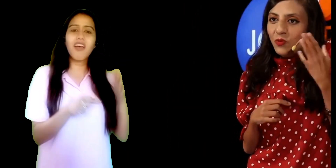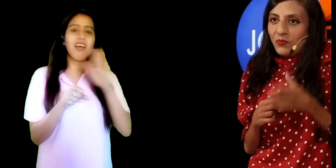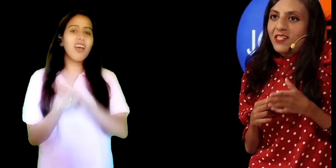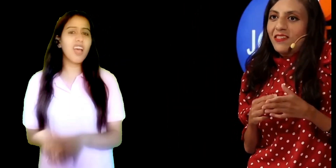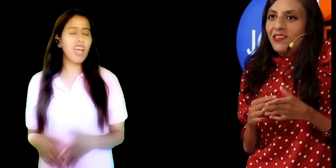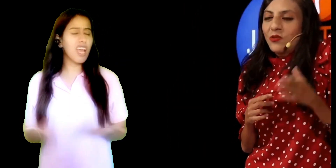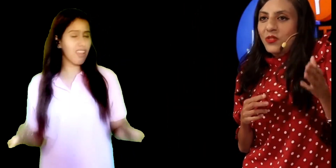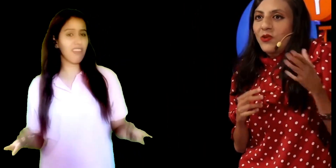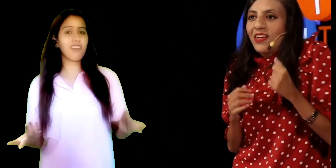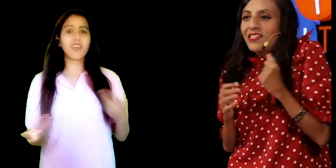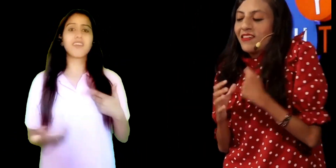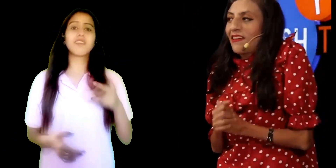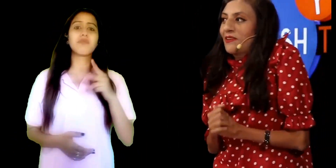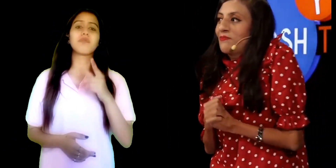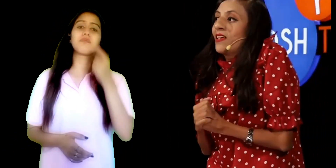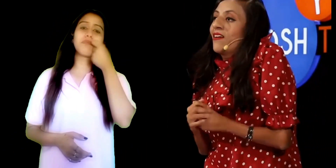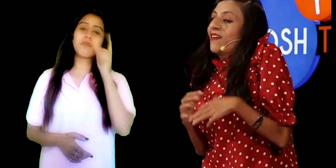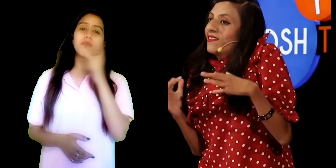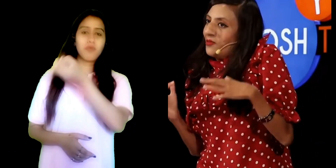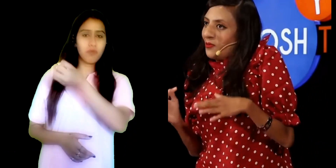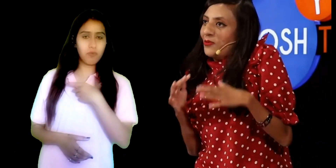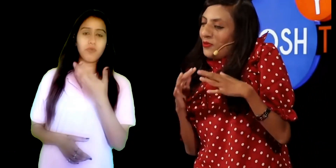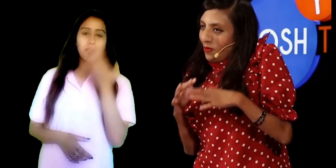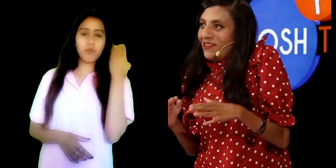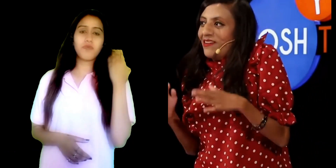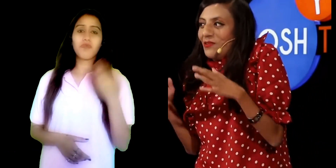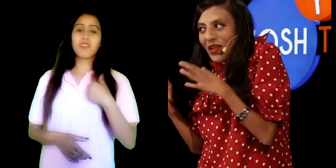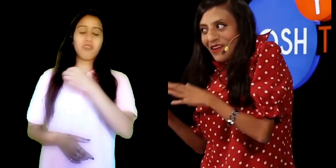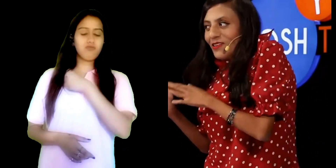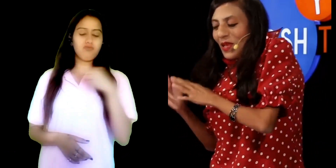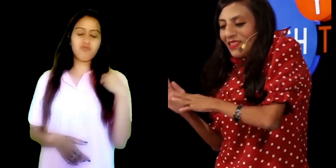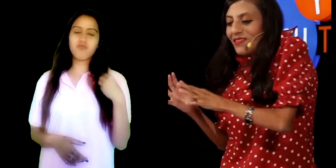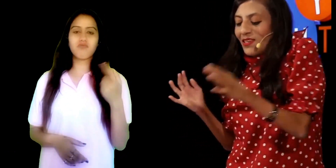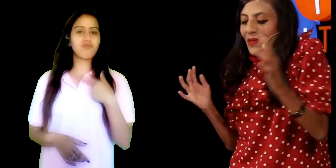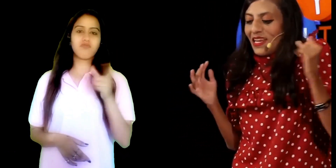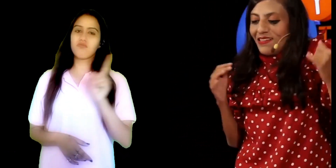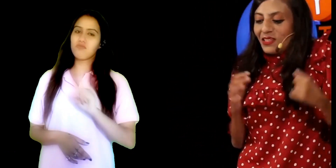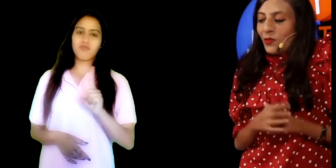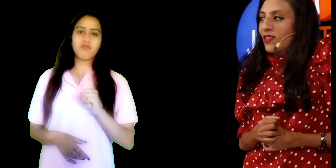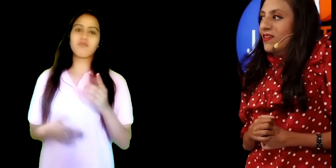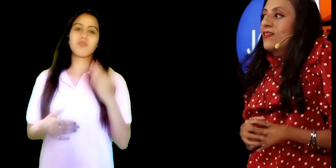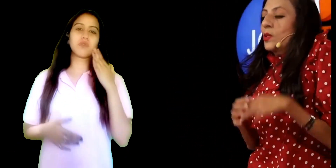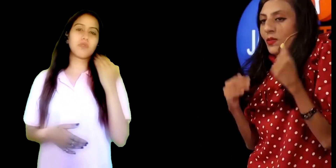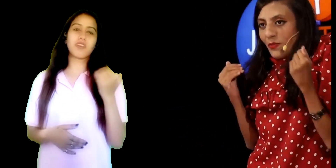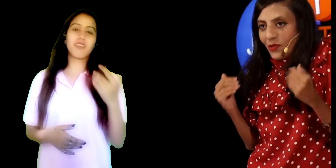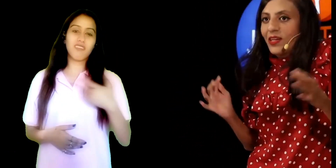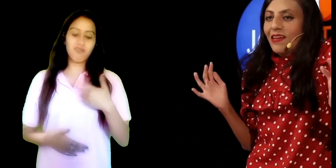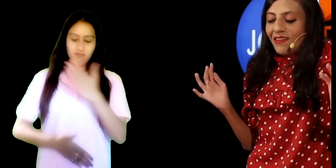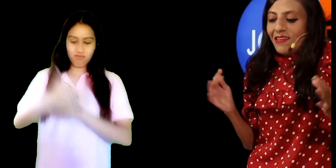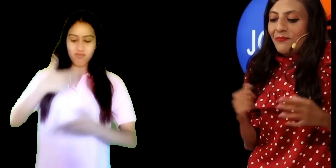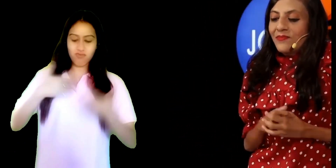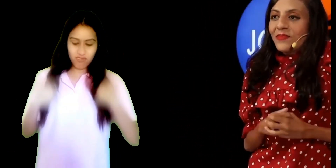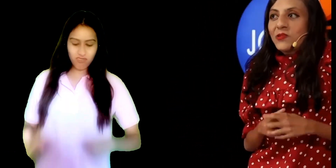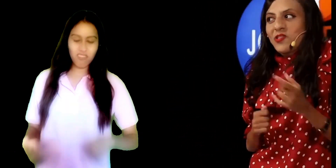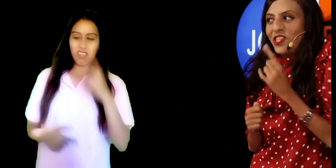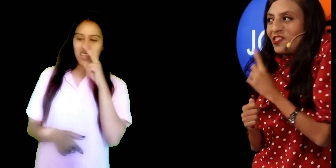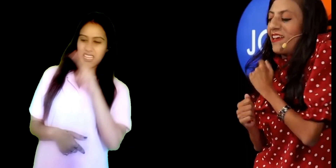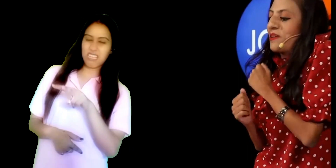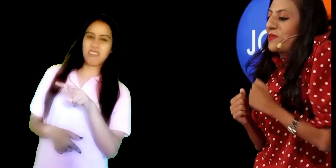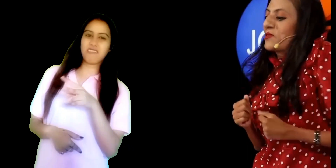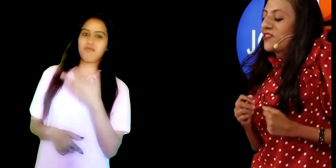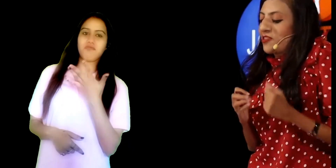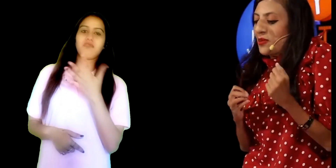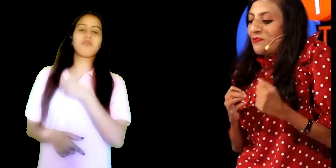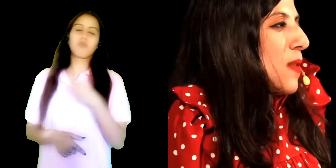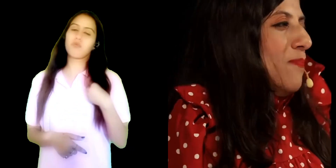उन्हें लगा तुम खुद पेशेंट दिखती हो, तुमसे कौन इलाज कराएगा। तो डॉक्टर का तो प्लान 12th से पहले ही ख़त्म हो गया था। 12th में बायो ही नहीं लेने दी, स्कूल चेंज